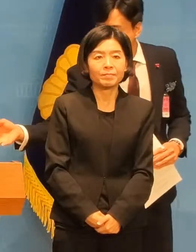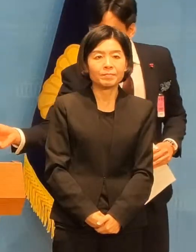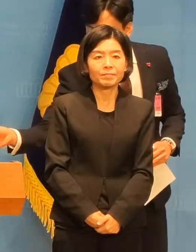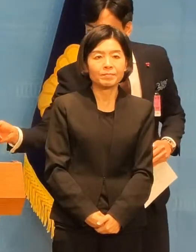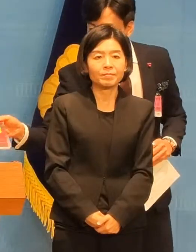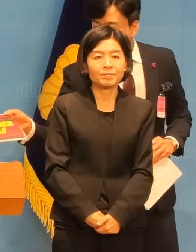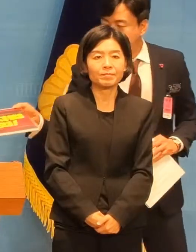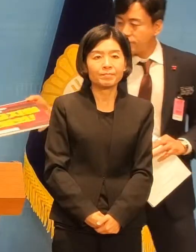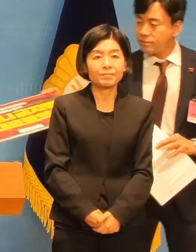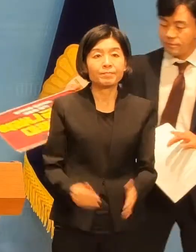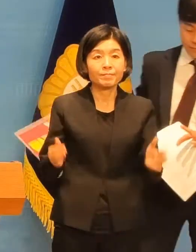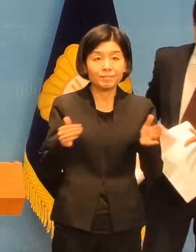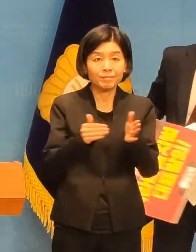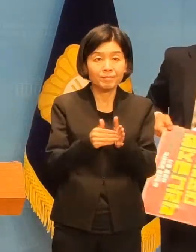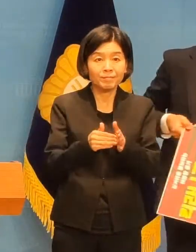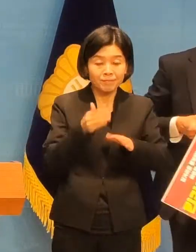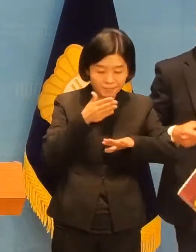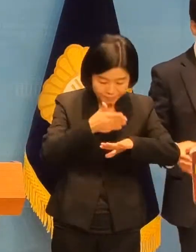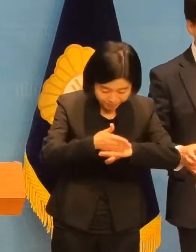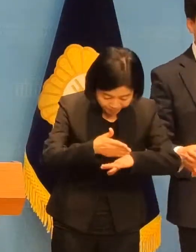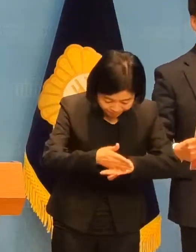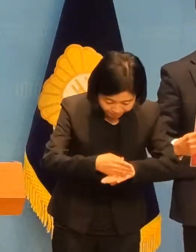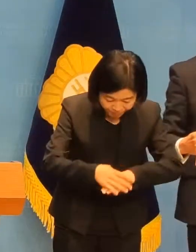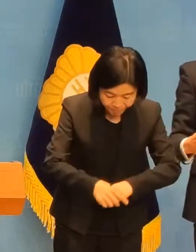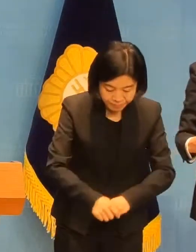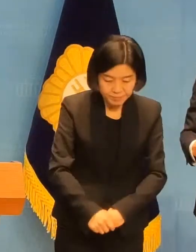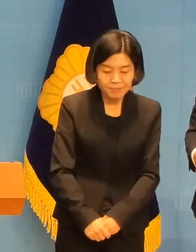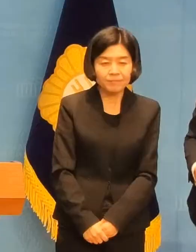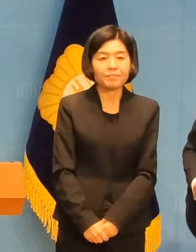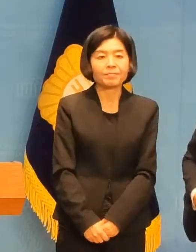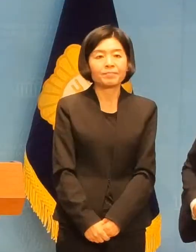이상으로 기자회견 마치겠습니다. 감사합니다.